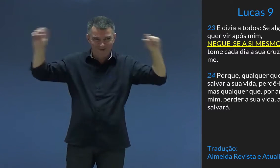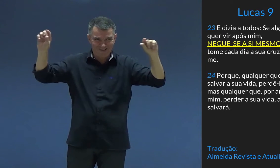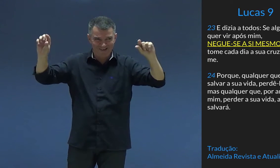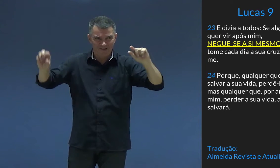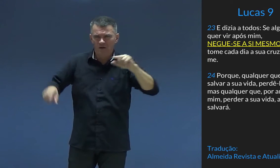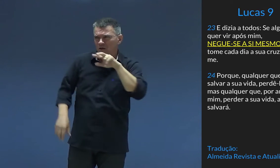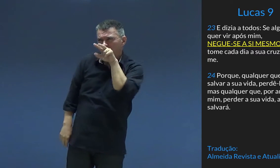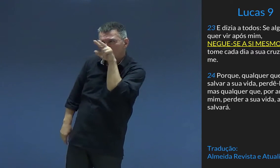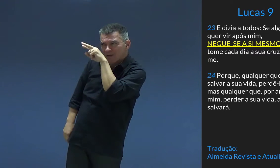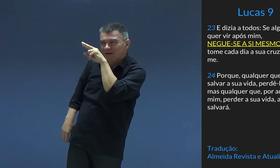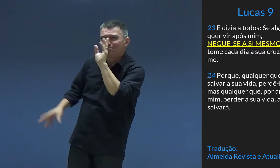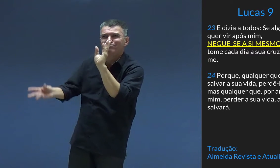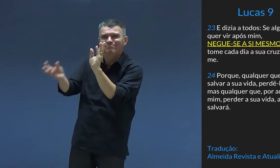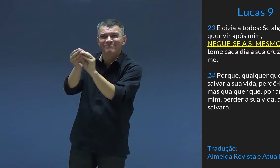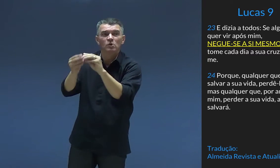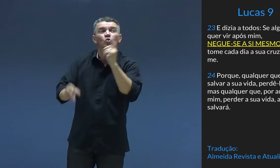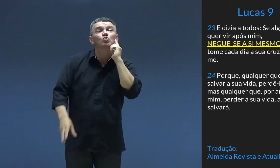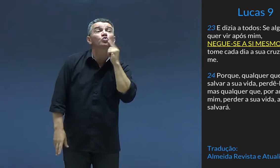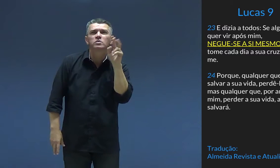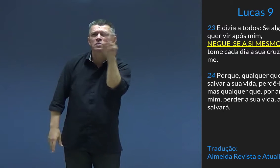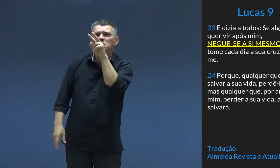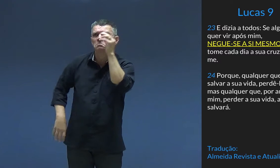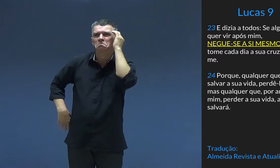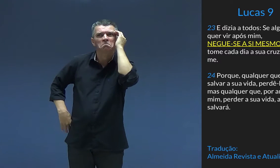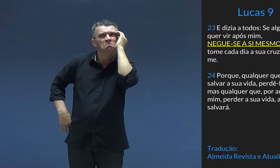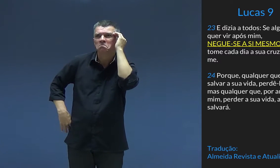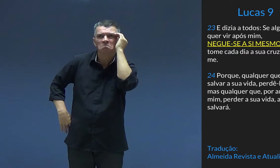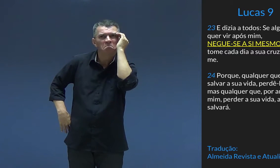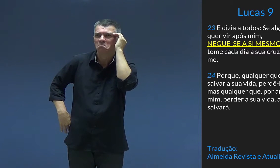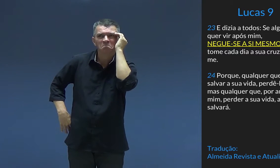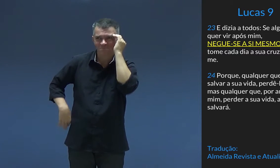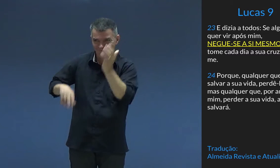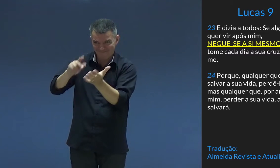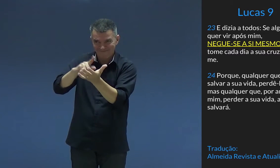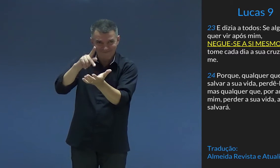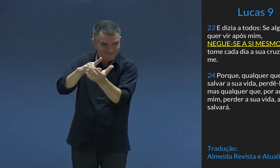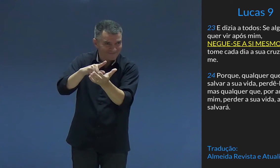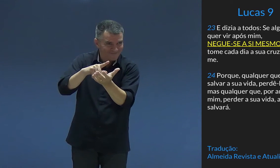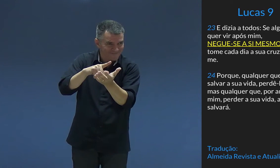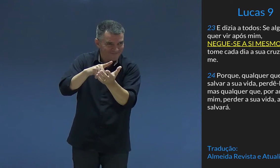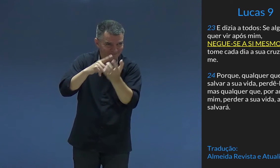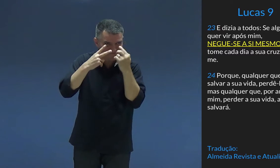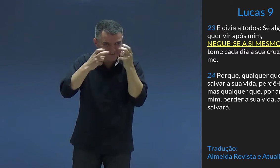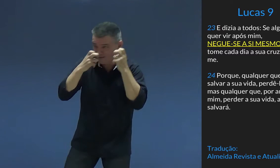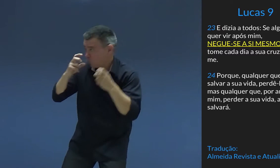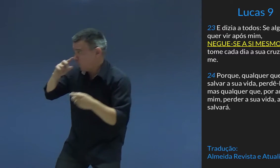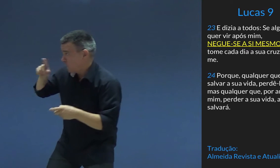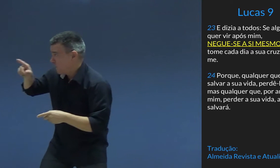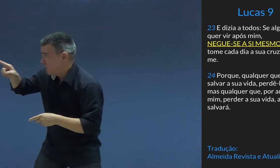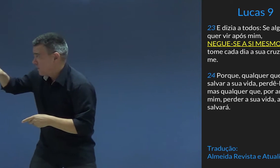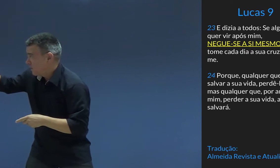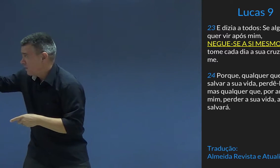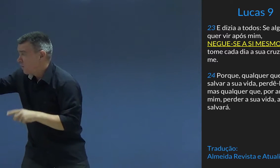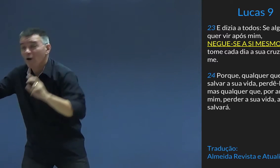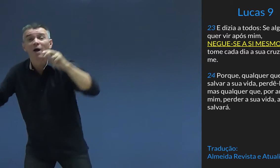ouvintes é fácil. Mas olha o que está em amarelo ali. Às vezes você vai olhar assim e não entende nada, não é verdade?